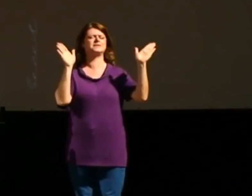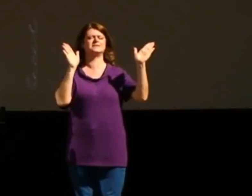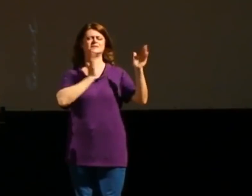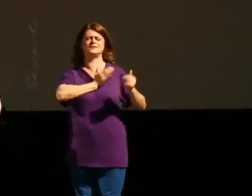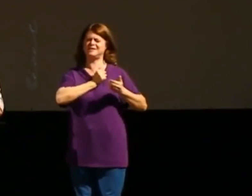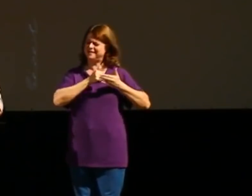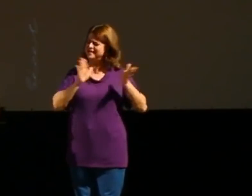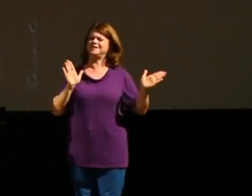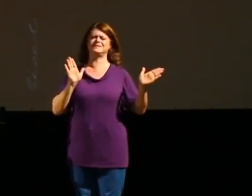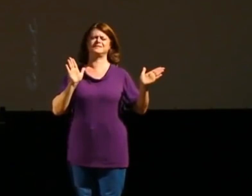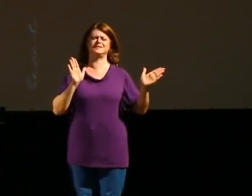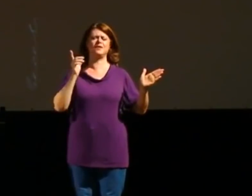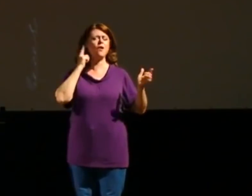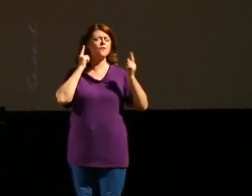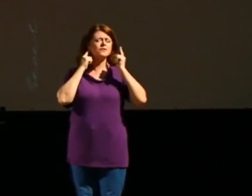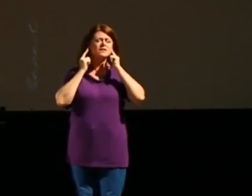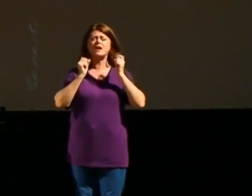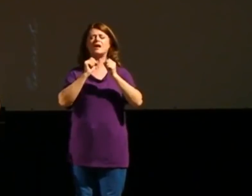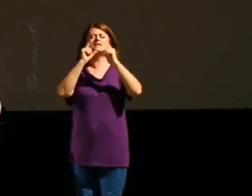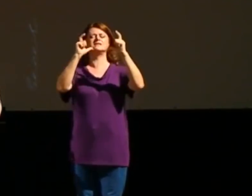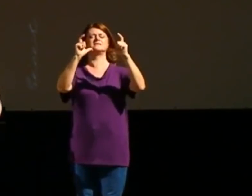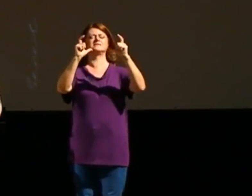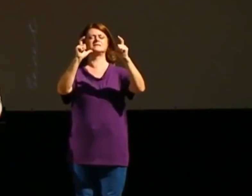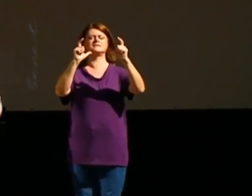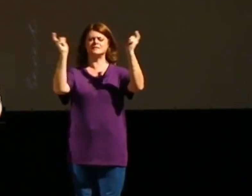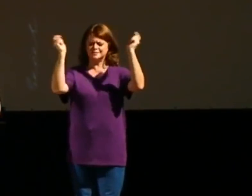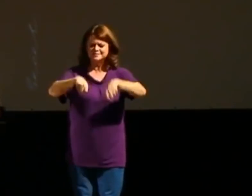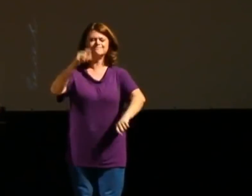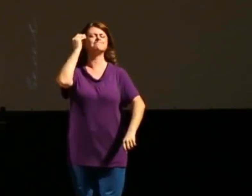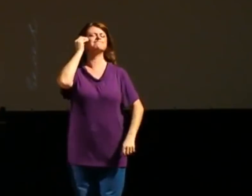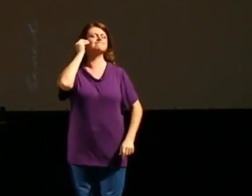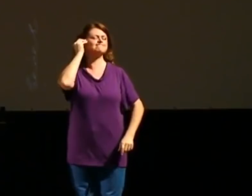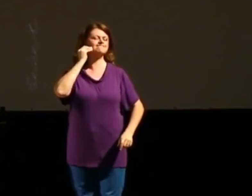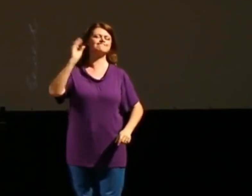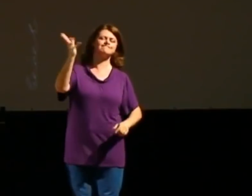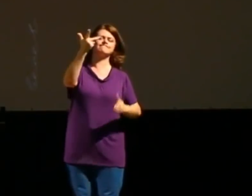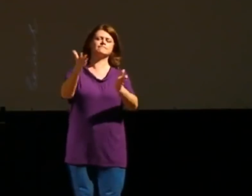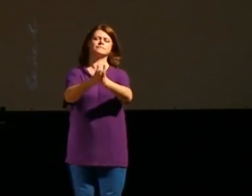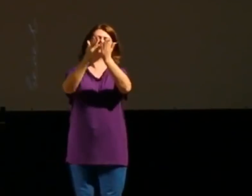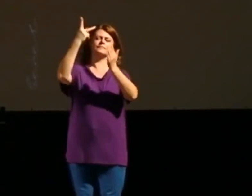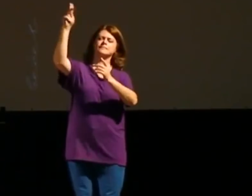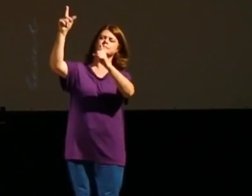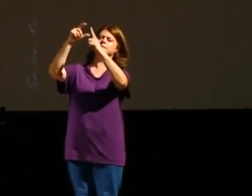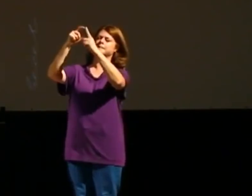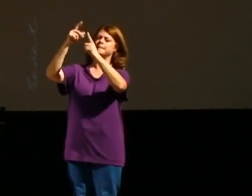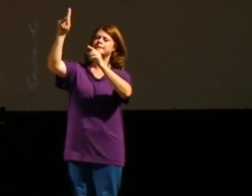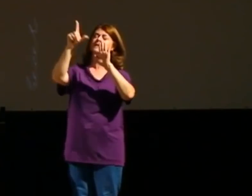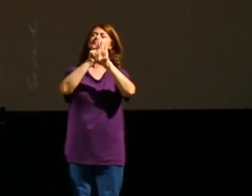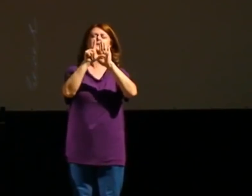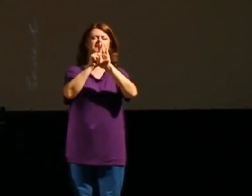olhos, para que possamos experimentar as maravilhas da tua palavra e da tua lei que nós amamos.